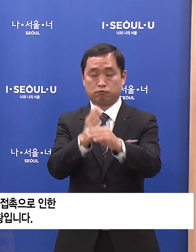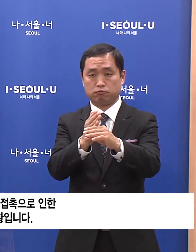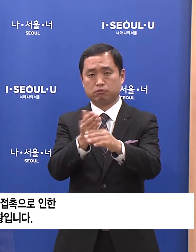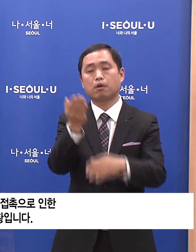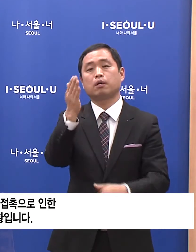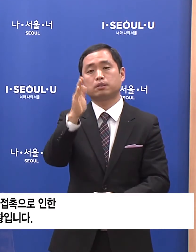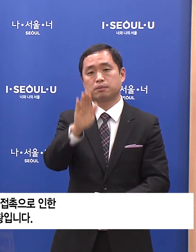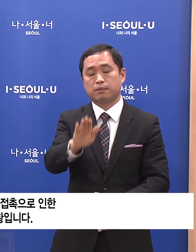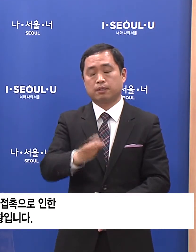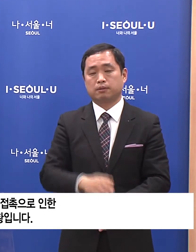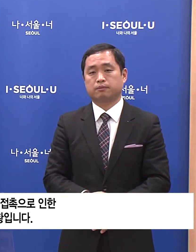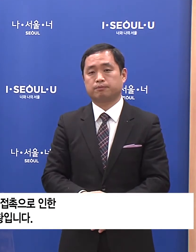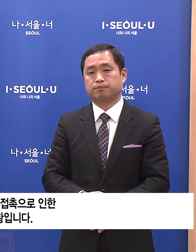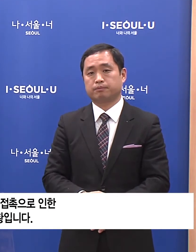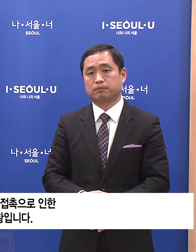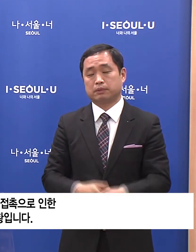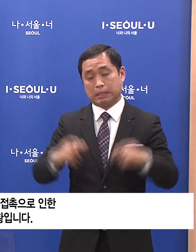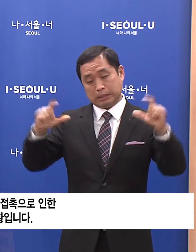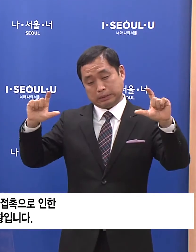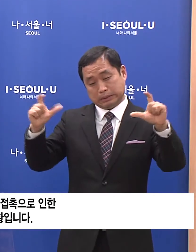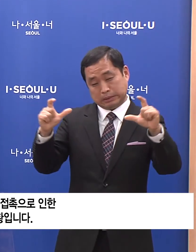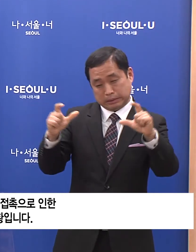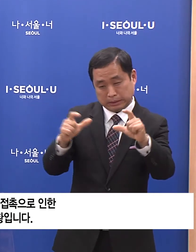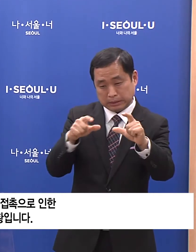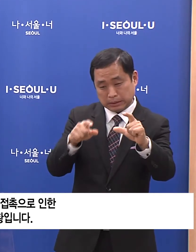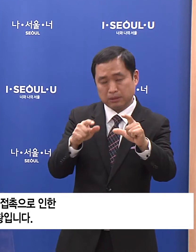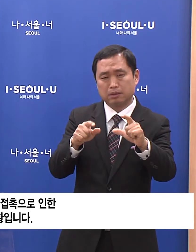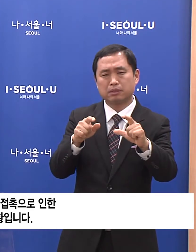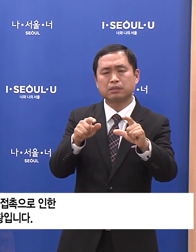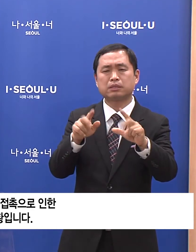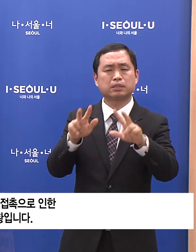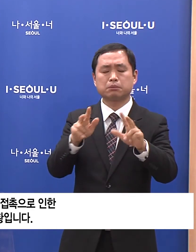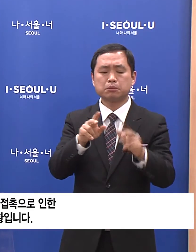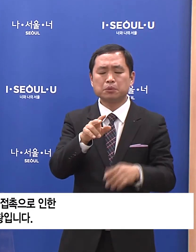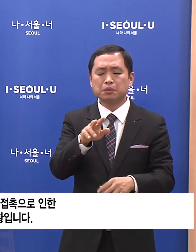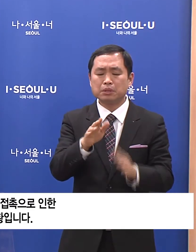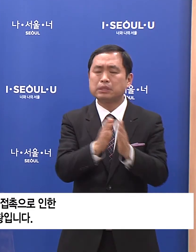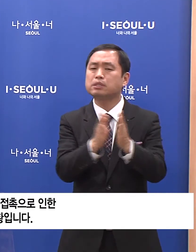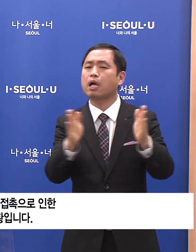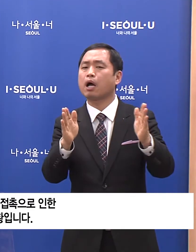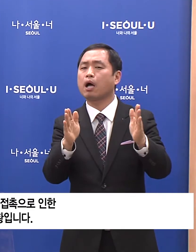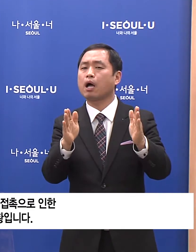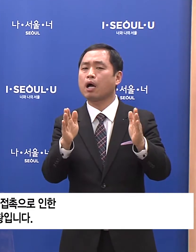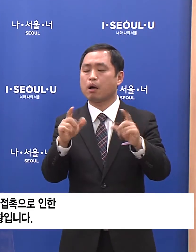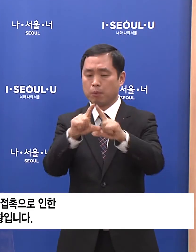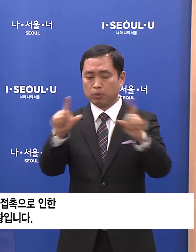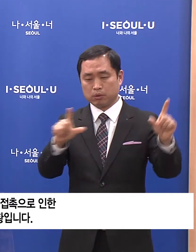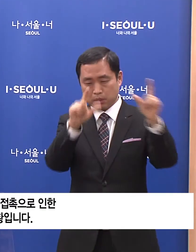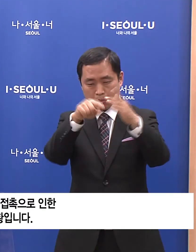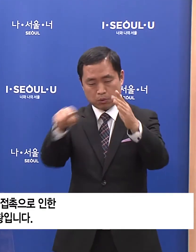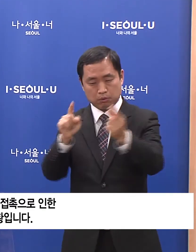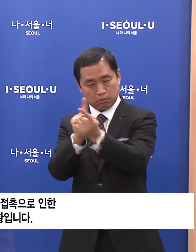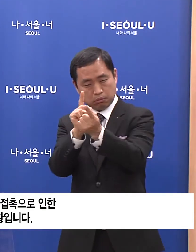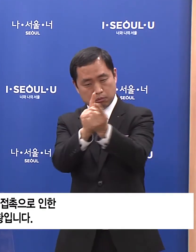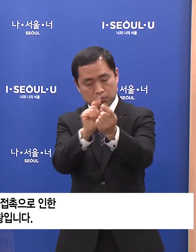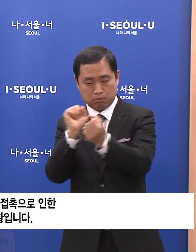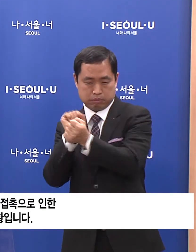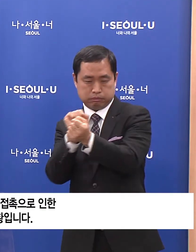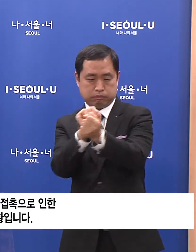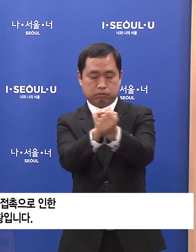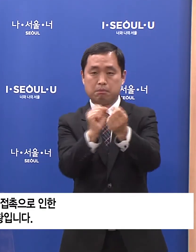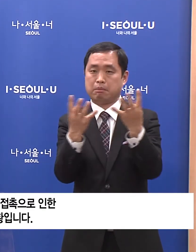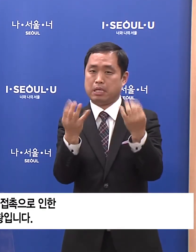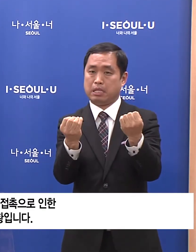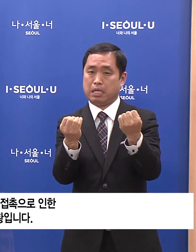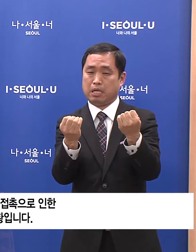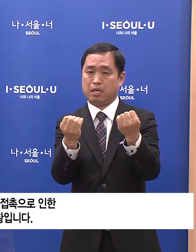그러나 아직 감소 초기 단계이며 일상에서 대 인간 접촉으로 인한 전파가 많아